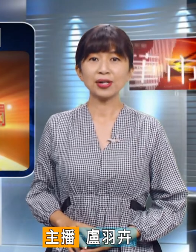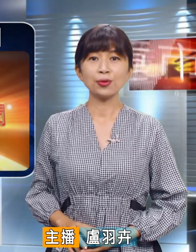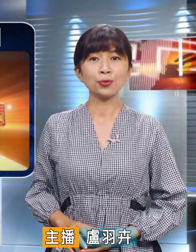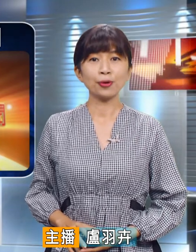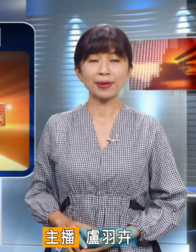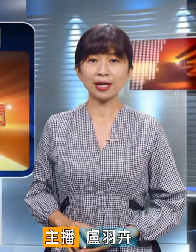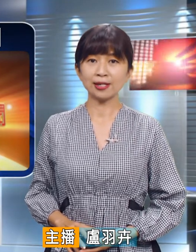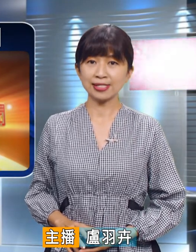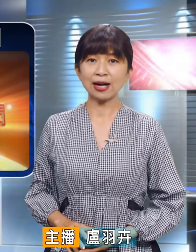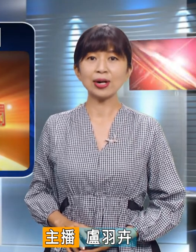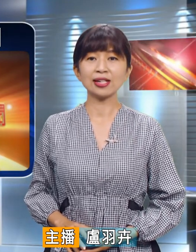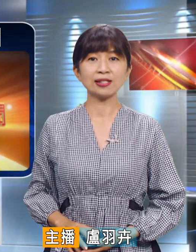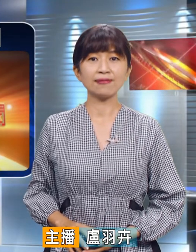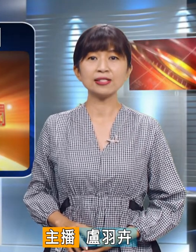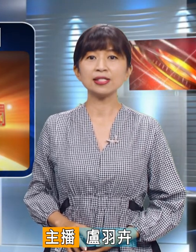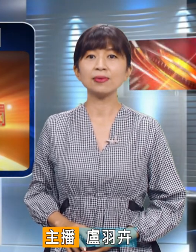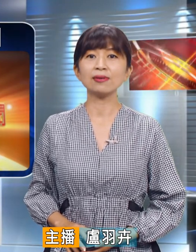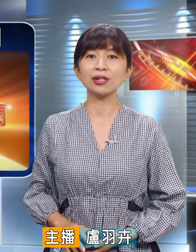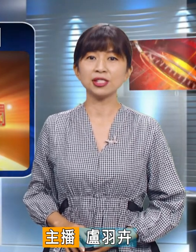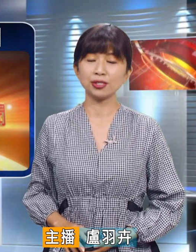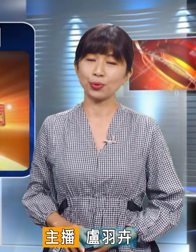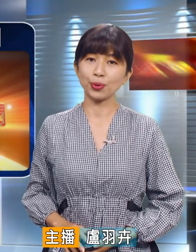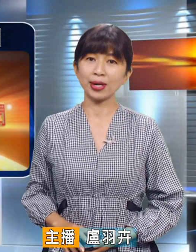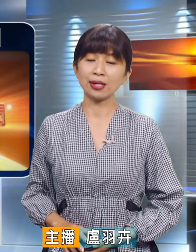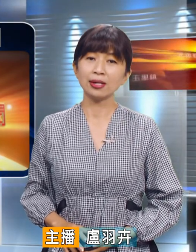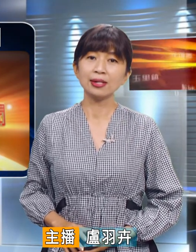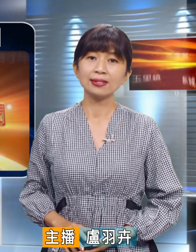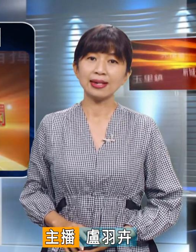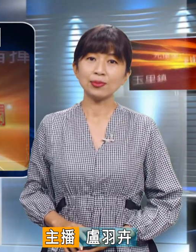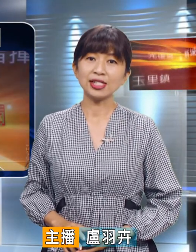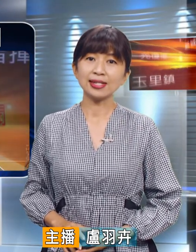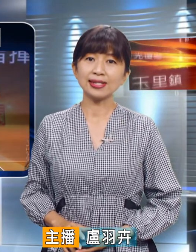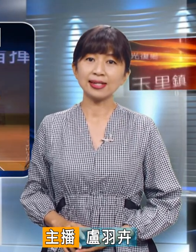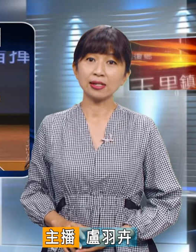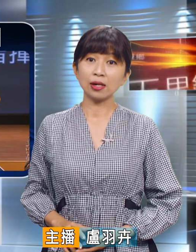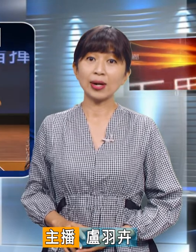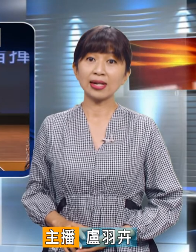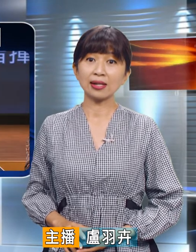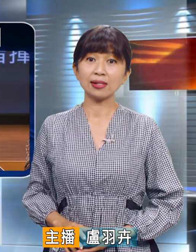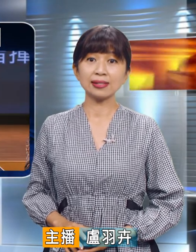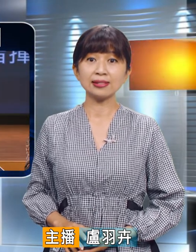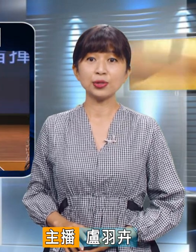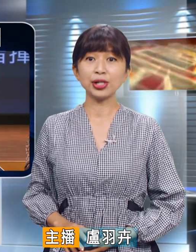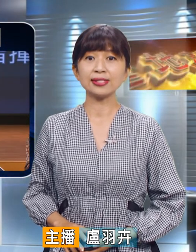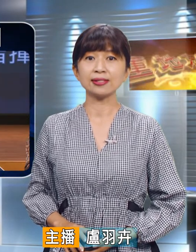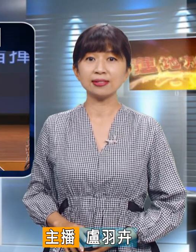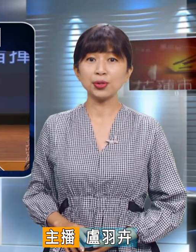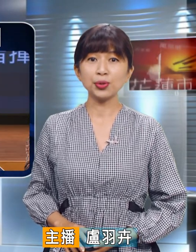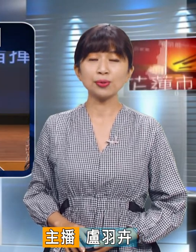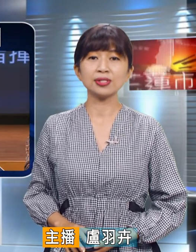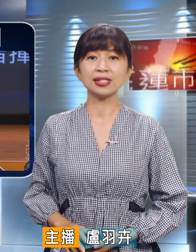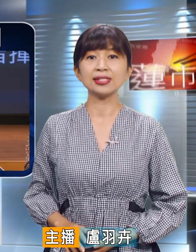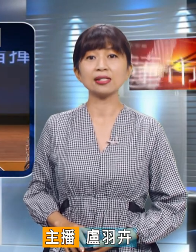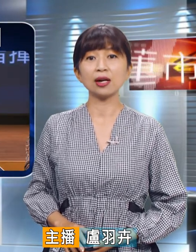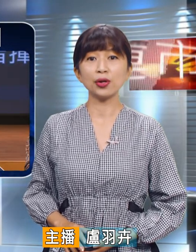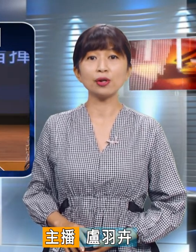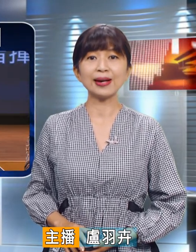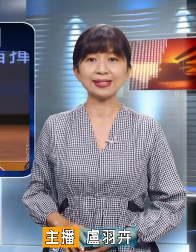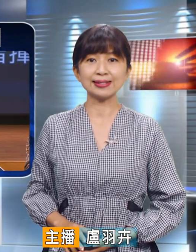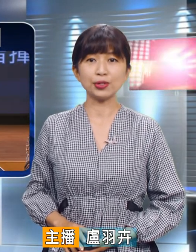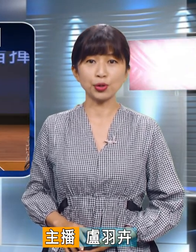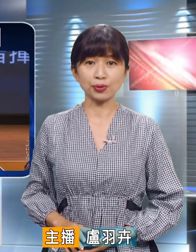你好，欢迎收看5月8号大花莲地方新闻，我是卢宇慧。在母亲节这一天呢，花莲的单日确诊人数增加